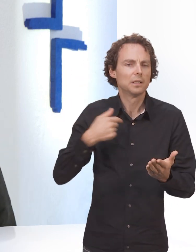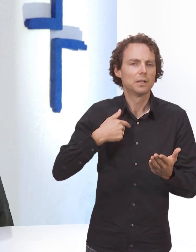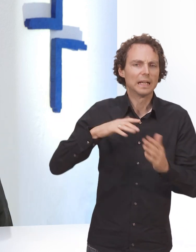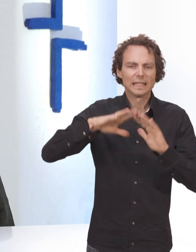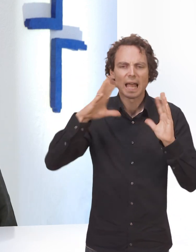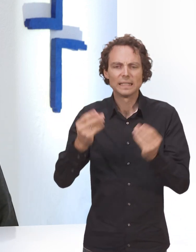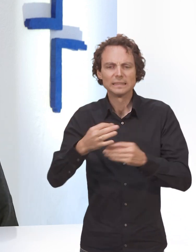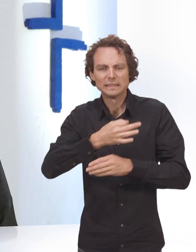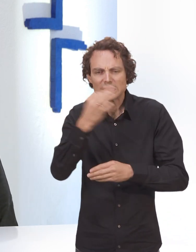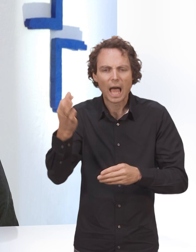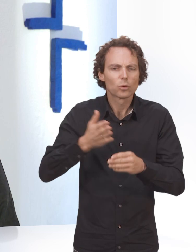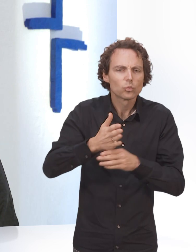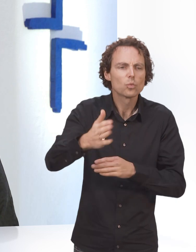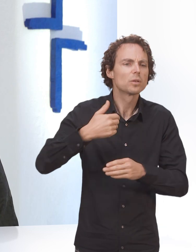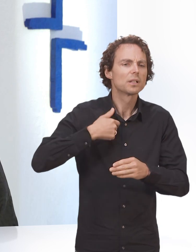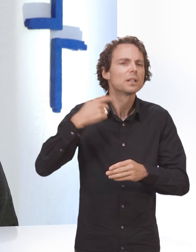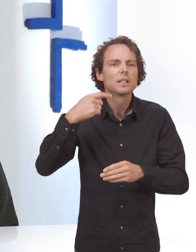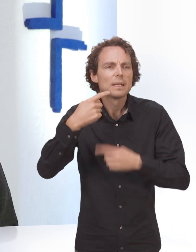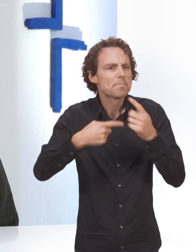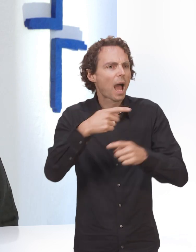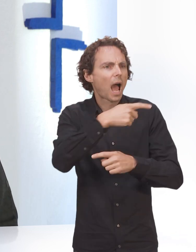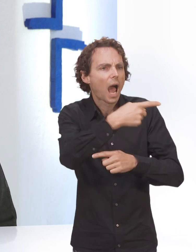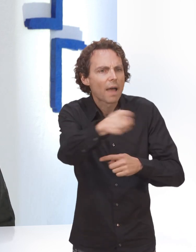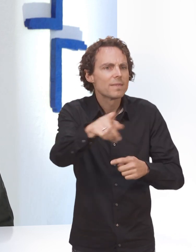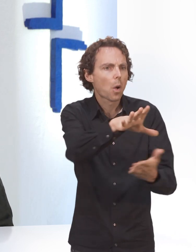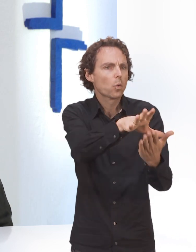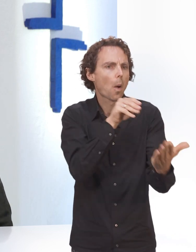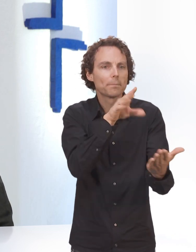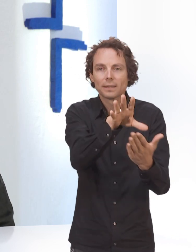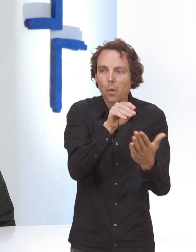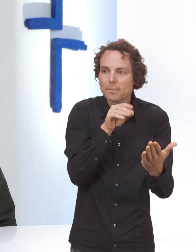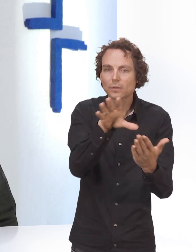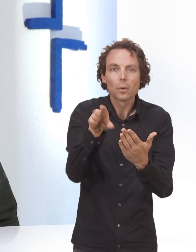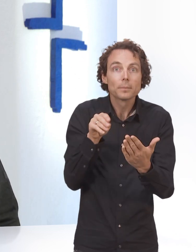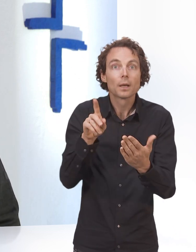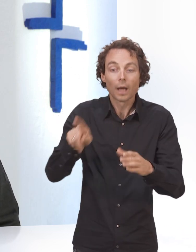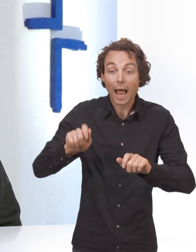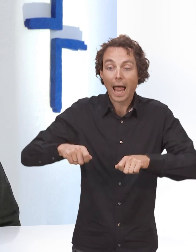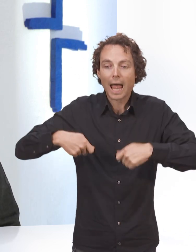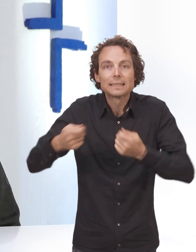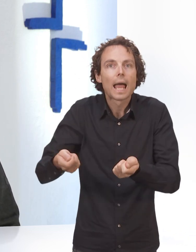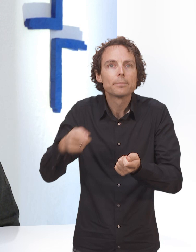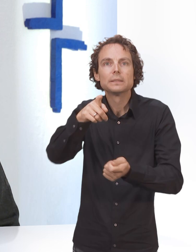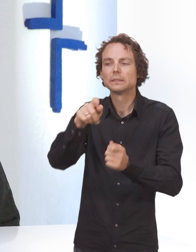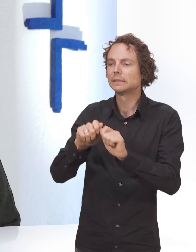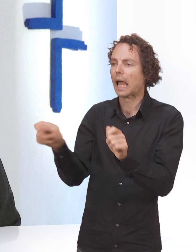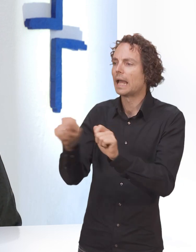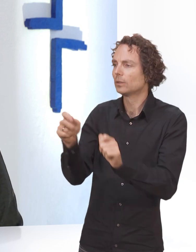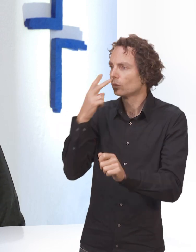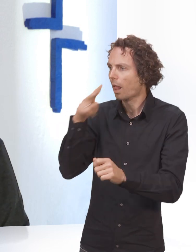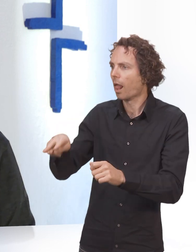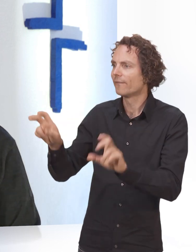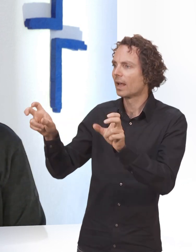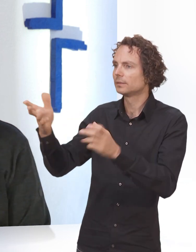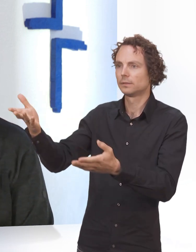mehr unbewusst als bewusst andere zu kopieren. Und was dabei herauskommt, kannst du jeden Tag in der Zeitung lesen oder im Fernsehen